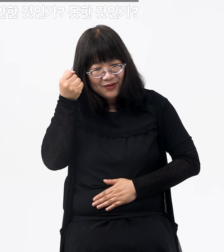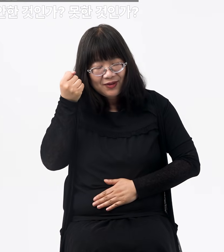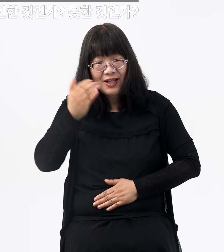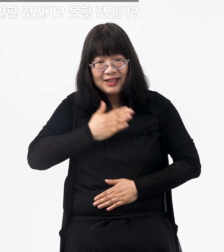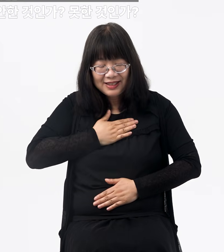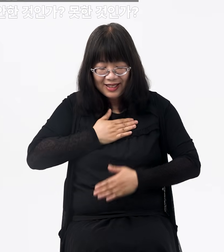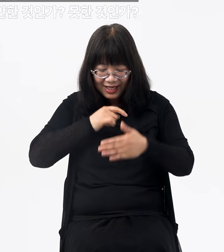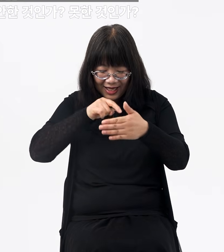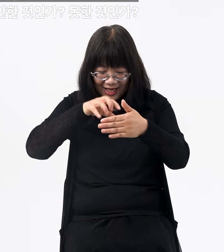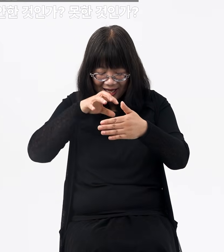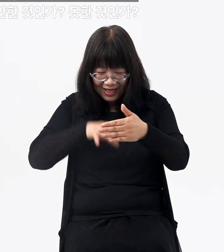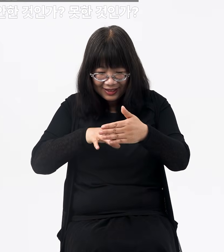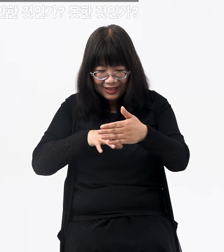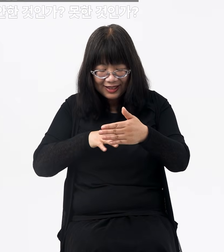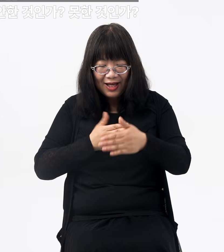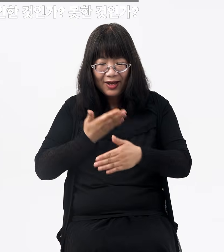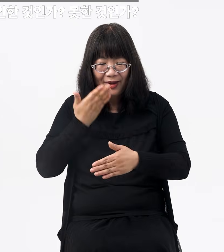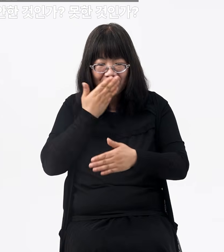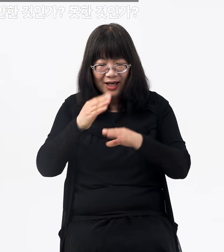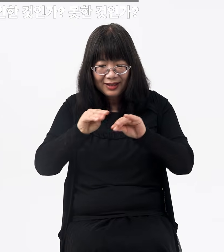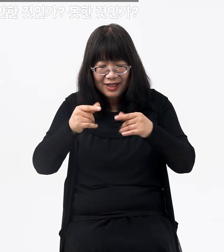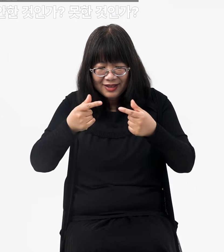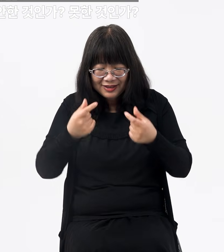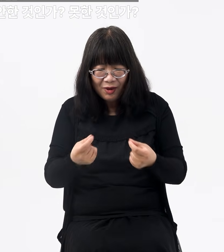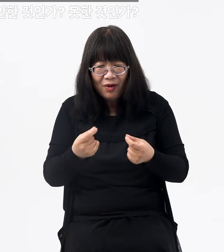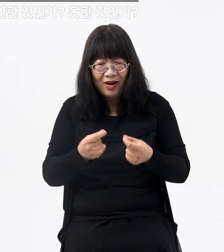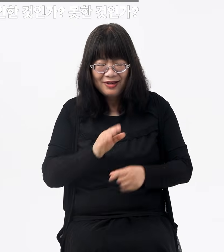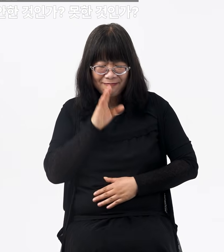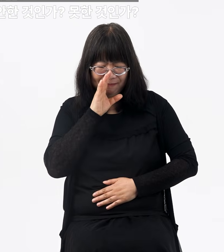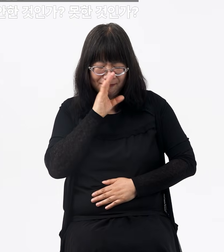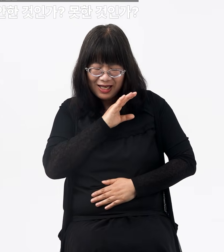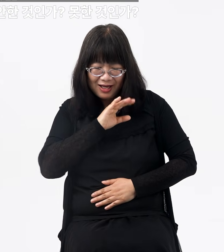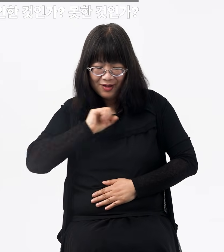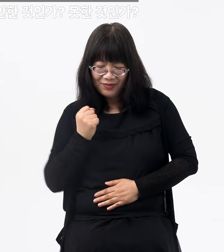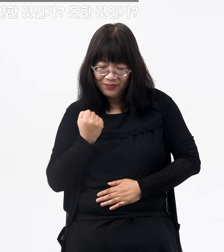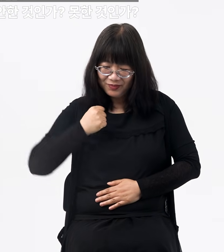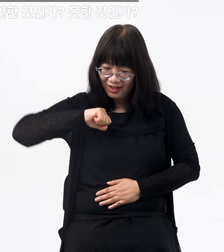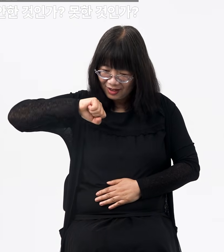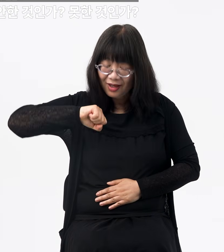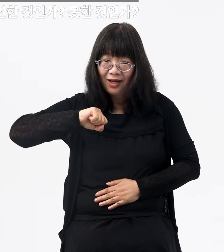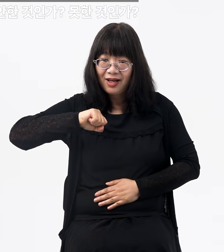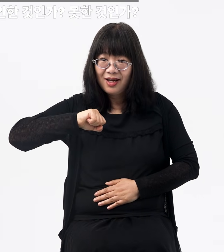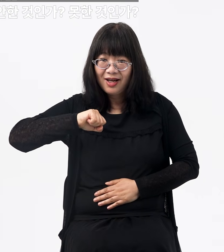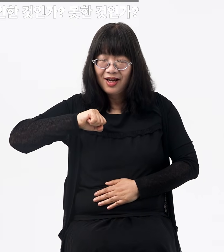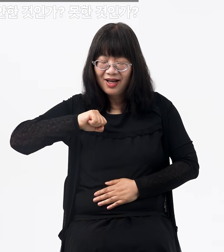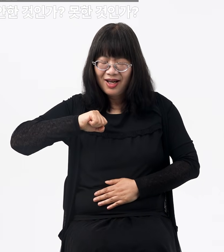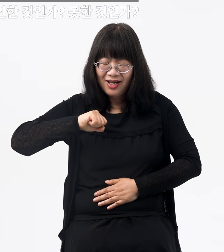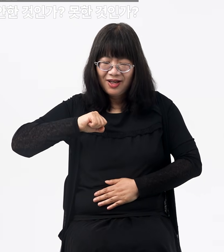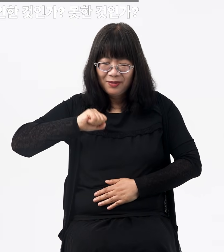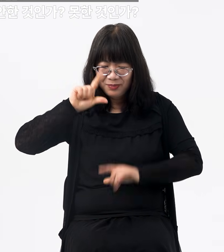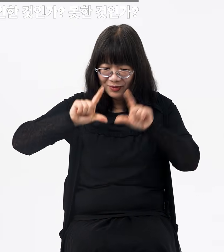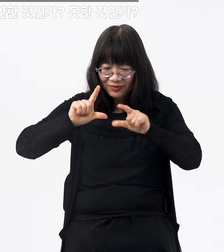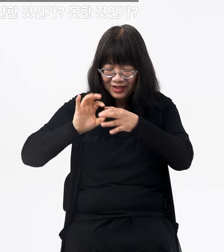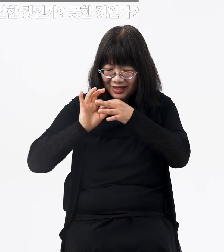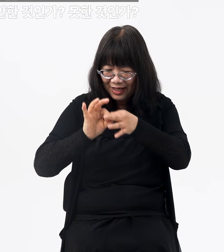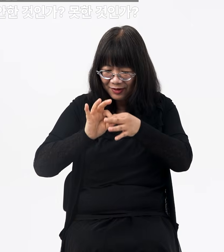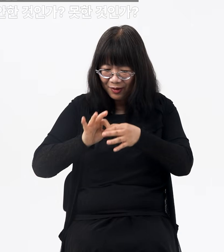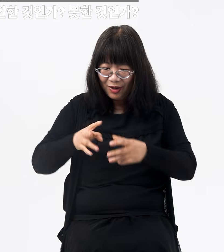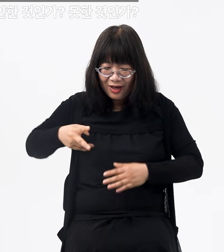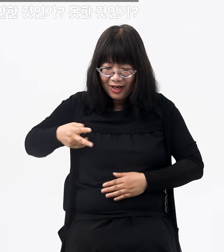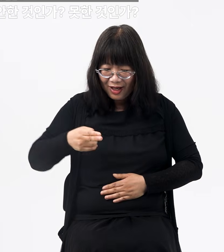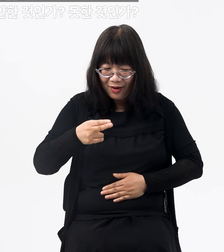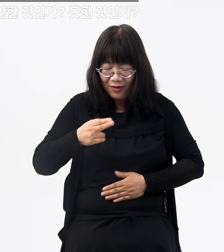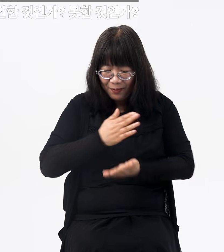안에 가나안의 그 악하고 불순종의 영역을 계속 솎아내고 잘라내고 제거해야